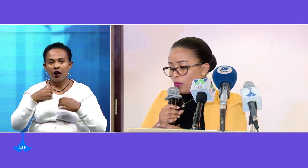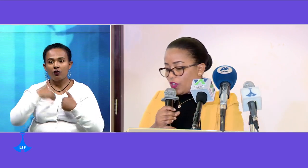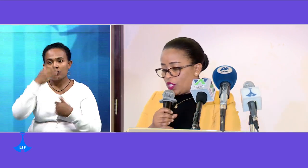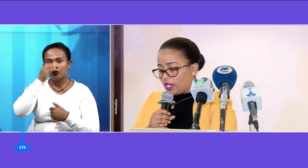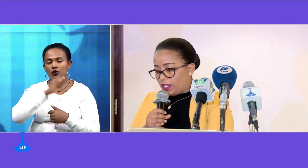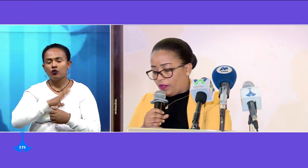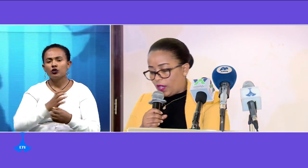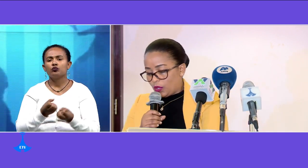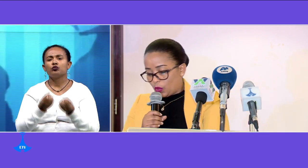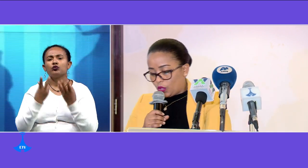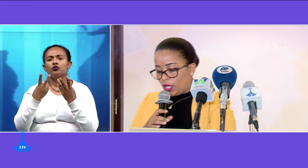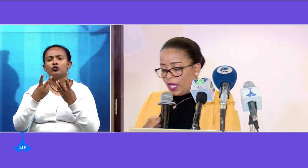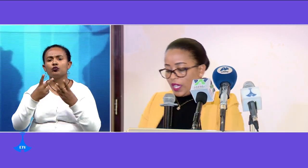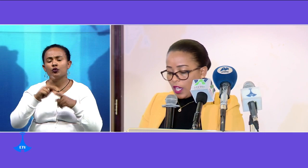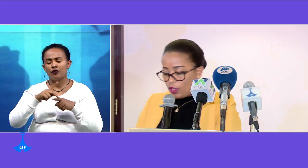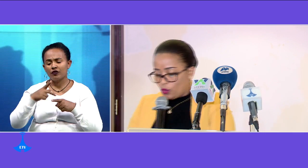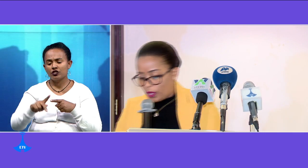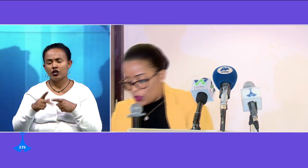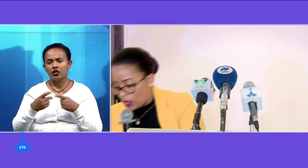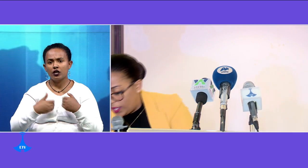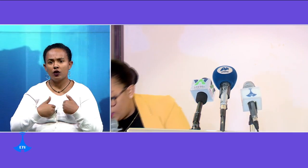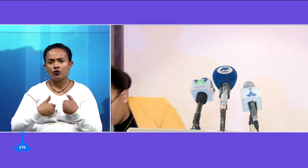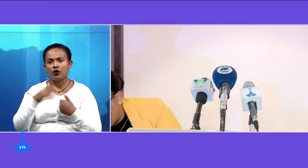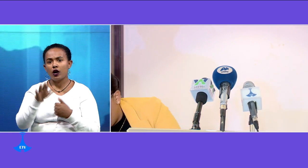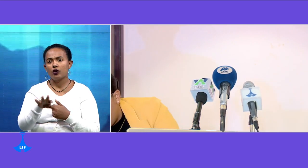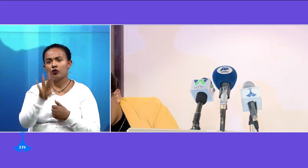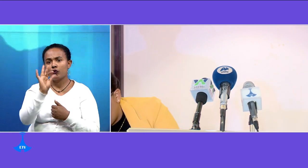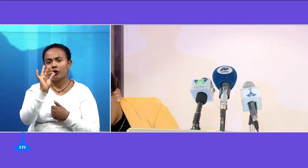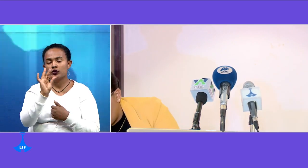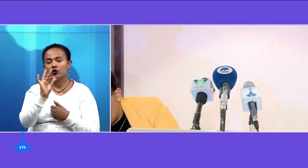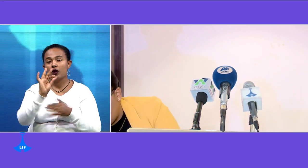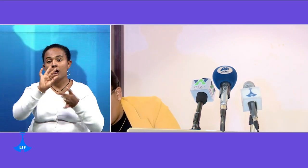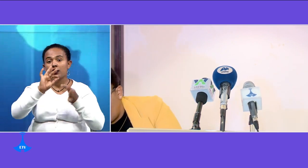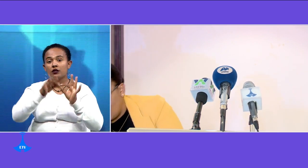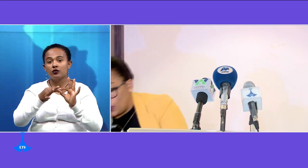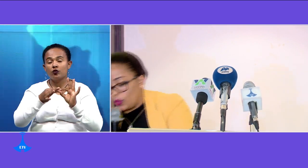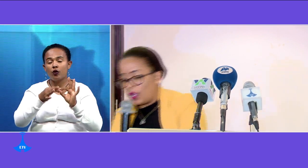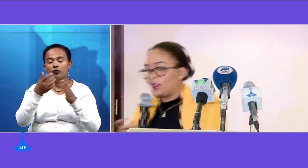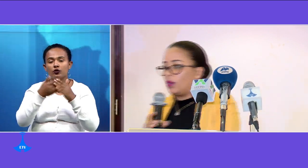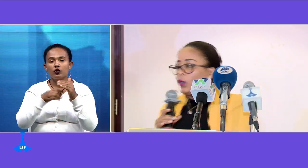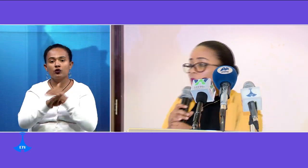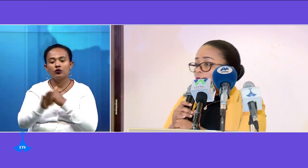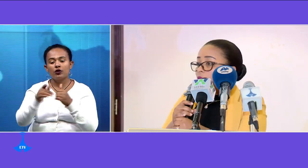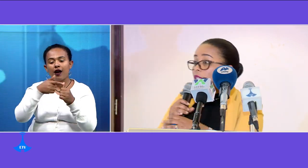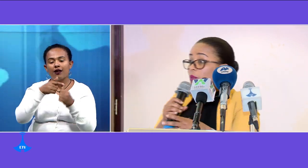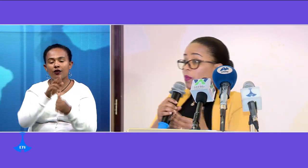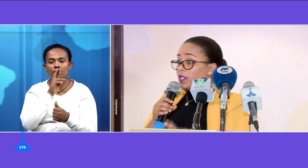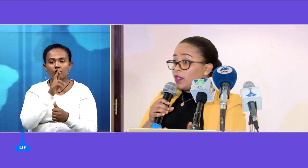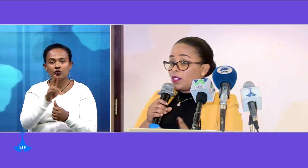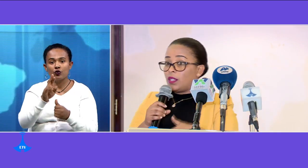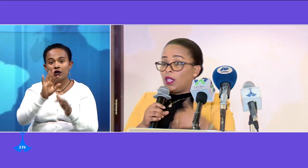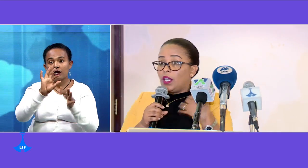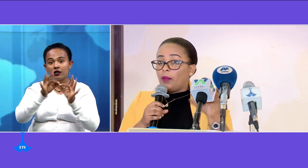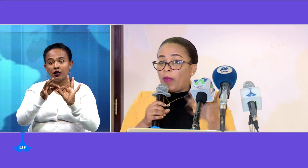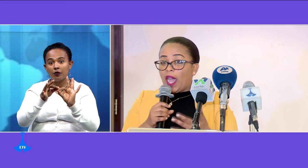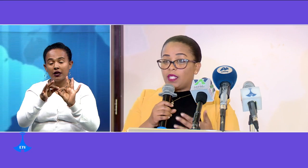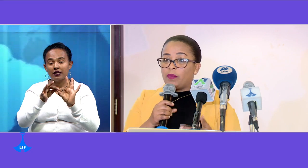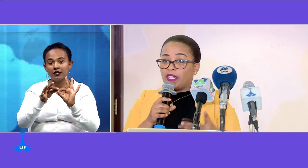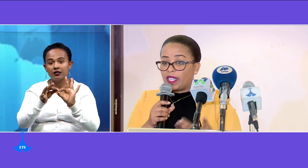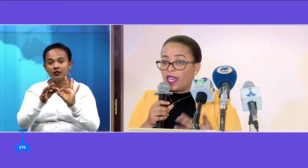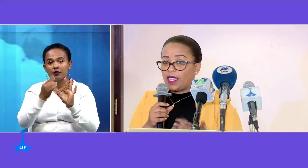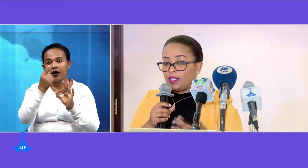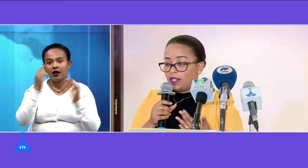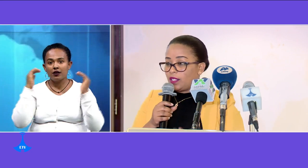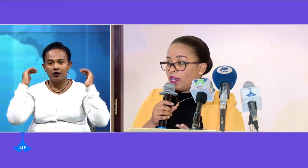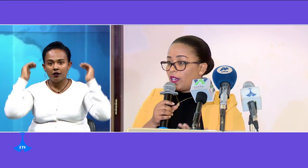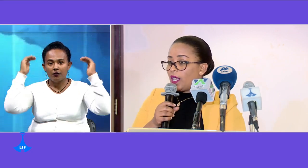ብዙ ፕሮፌሽናል ሲግኒፊካንሶች ያገኙባቸዋል ኢንተርፕሬተርስ ከዚህ ውስጥ አንደኞቹ ናቸው ኢንተርፕሬተርስ በአንድ